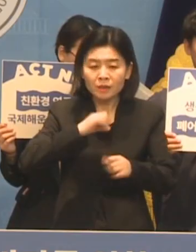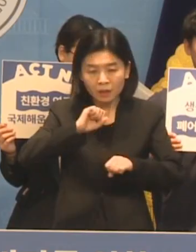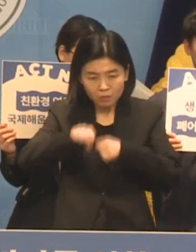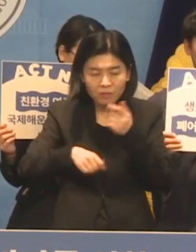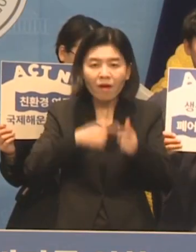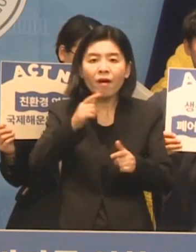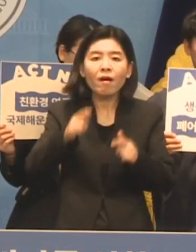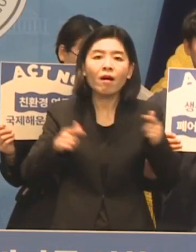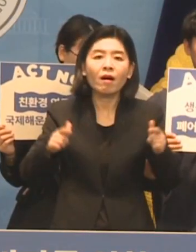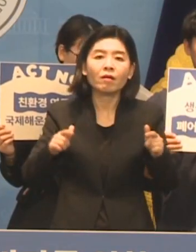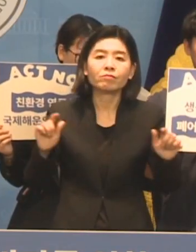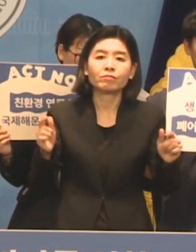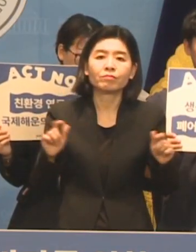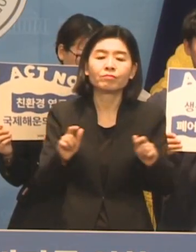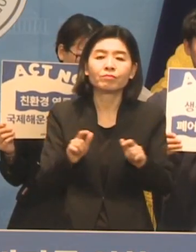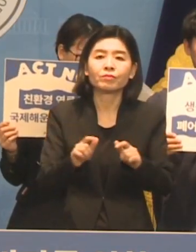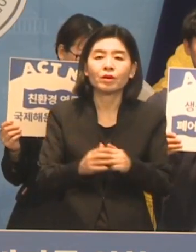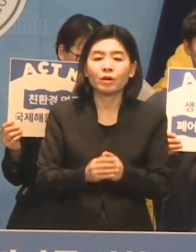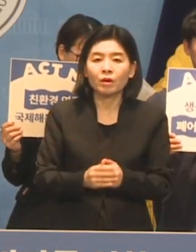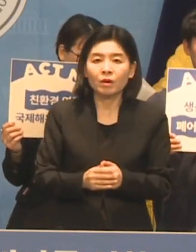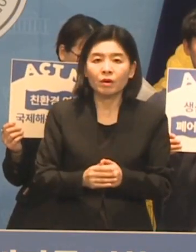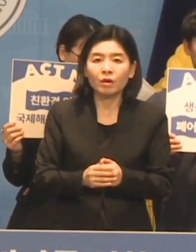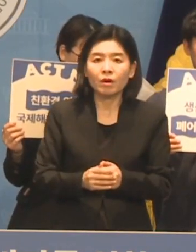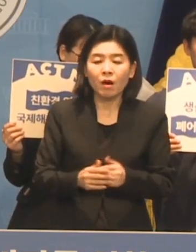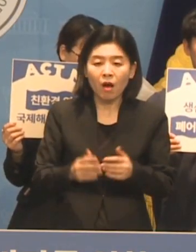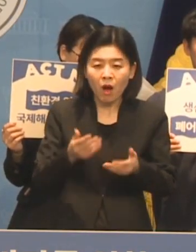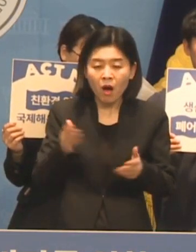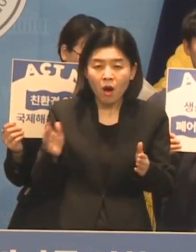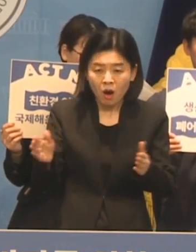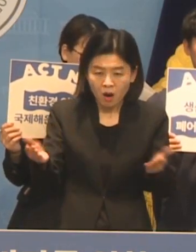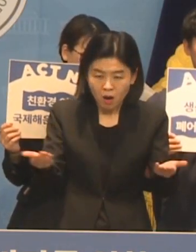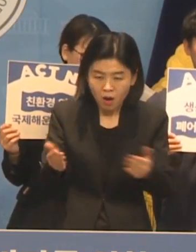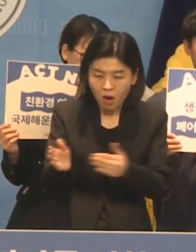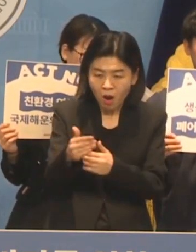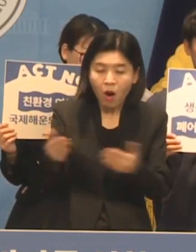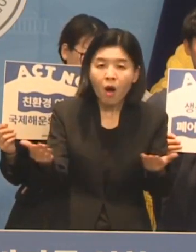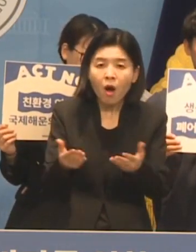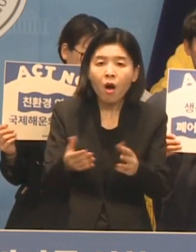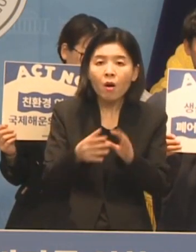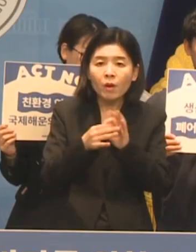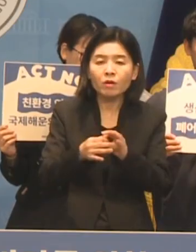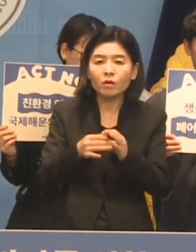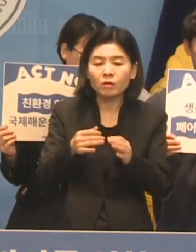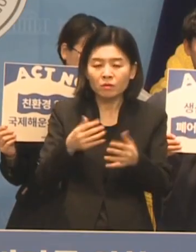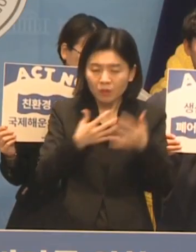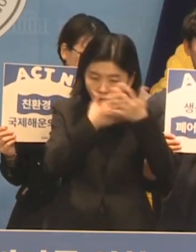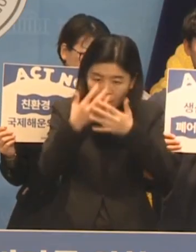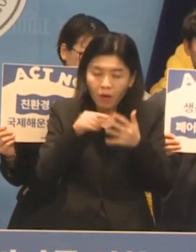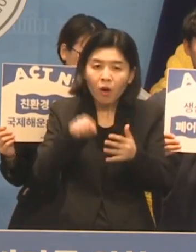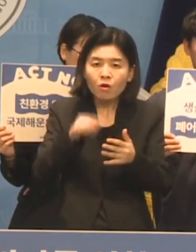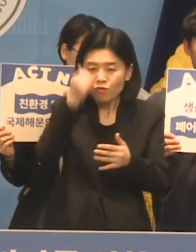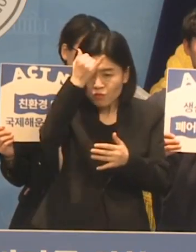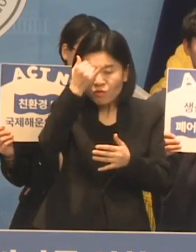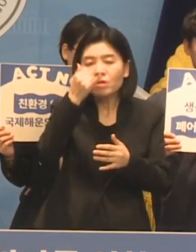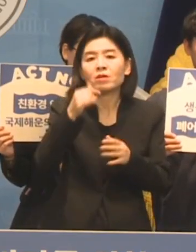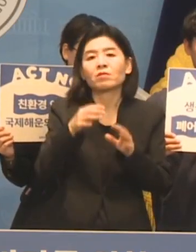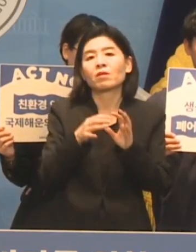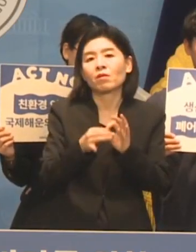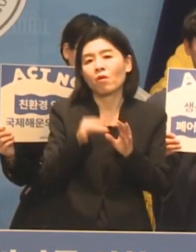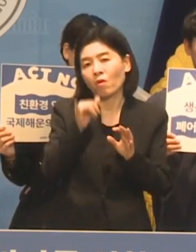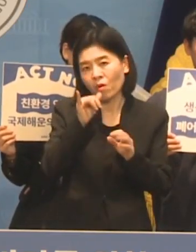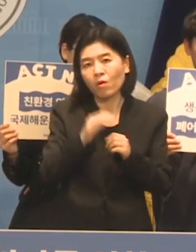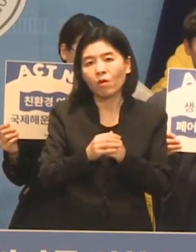있습니다. 어업의 불투명성은 윤리성의 결여와도 맞닿아 어업 노동에서 착취를